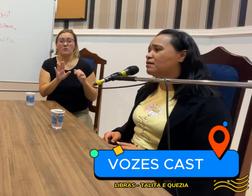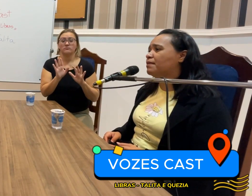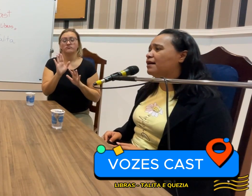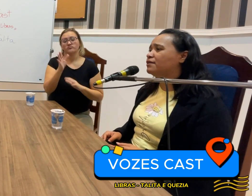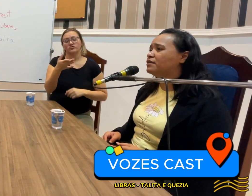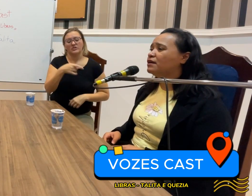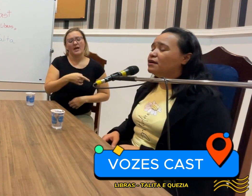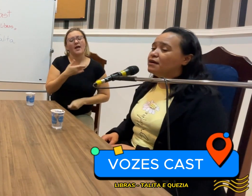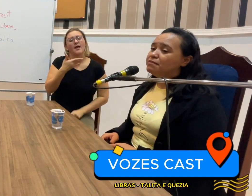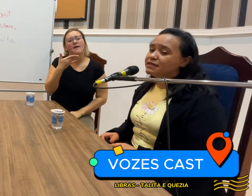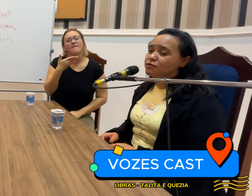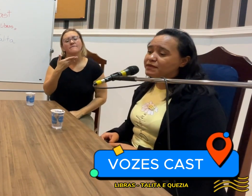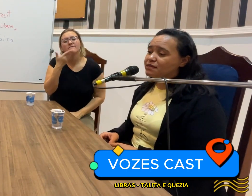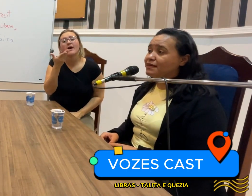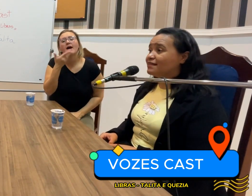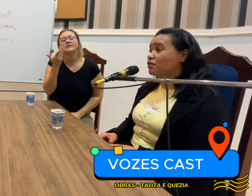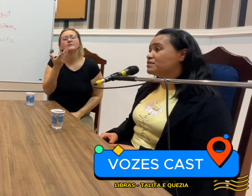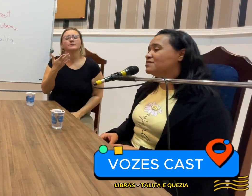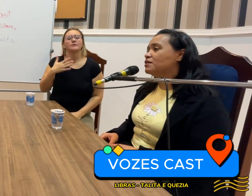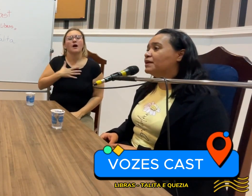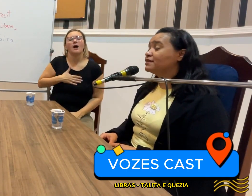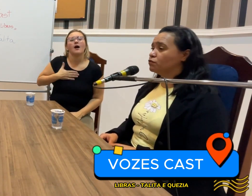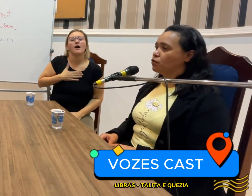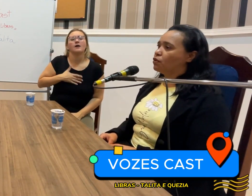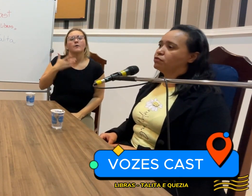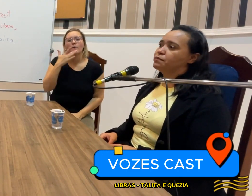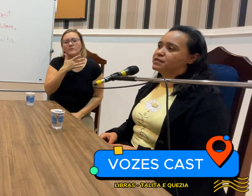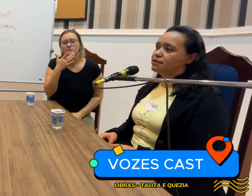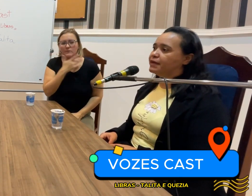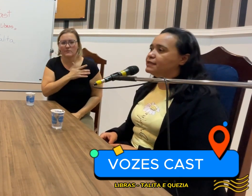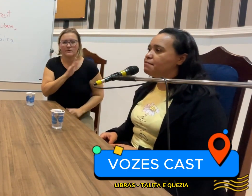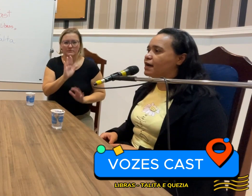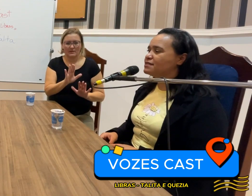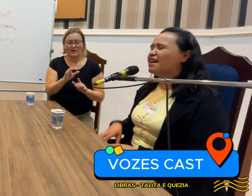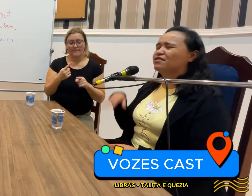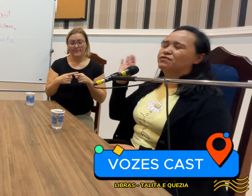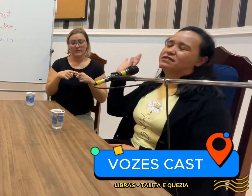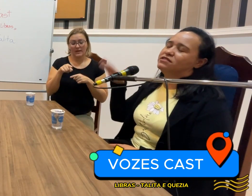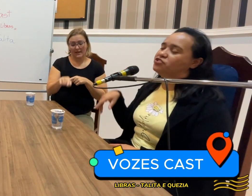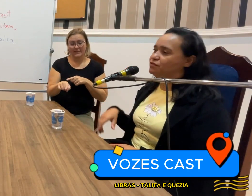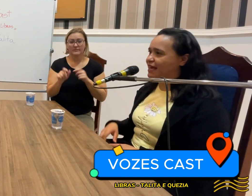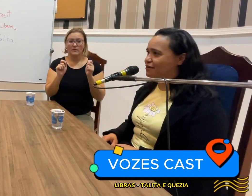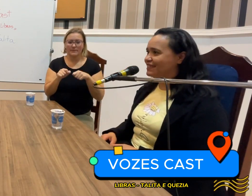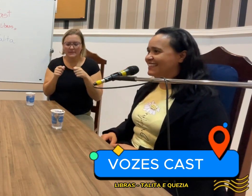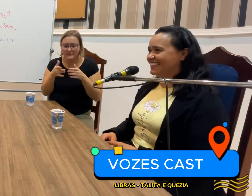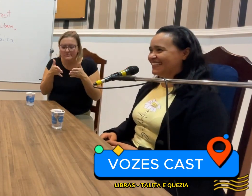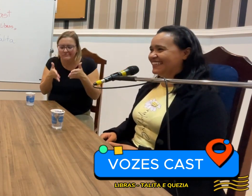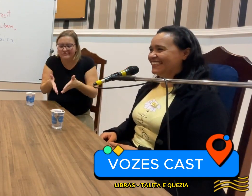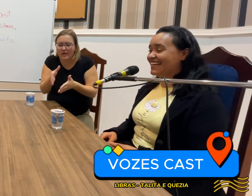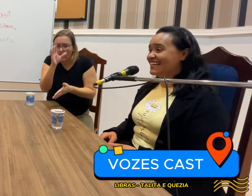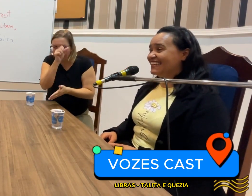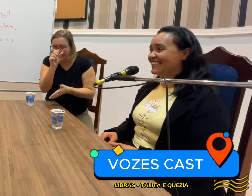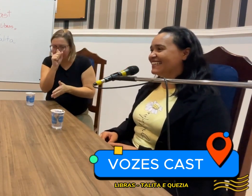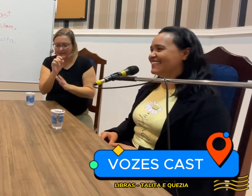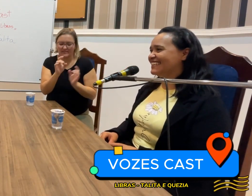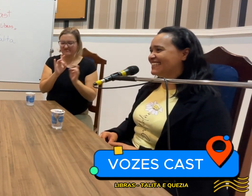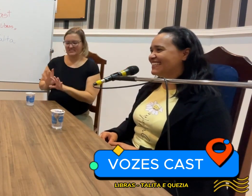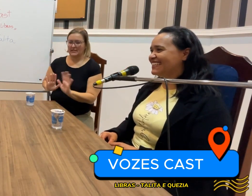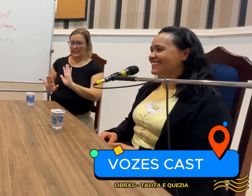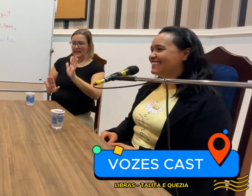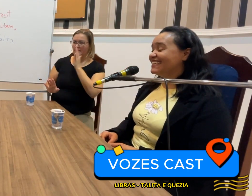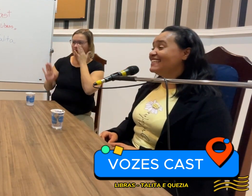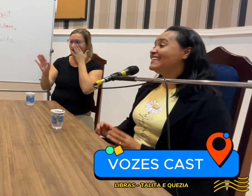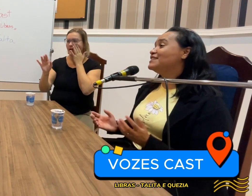fazer tal trabalho, mas eu percebi que tem coisas que eu ainda não dou conta, eu preciso aprender mais. Então vou desistir, não quero. E ainda quando vê